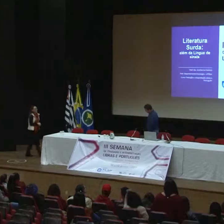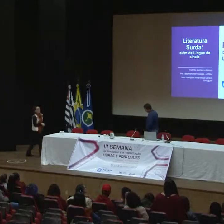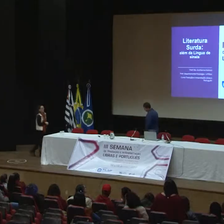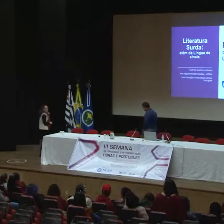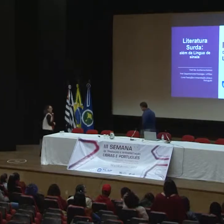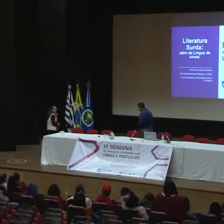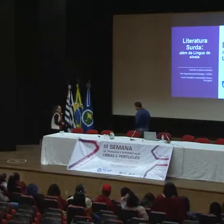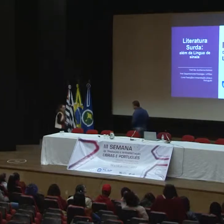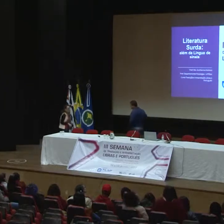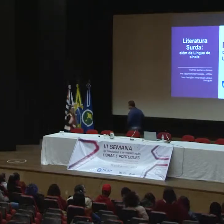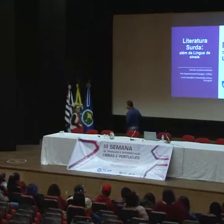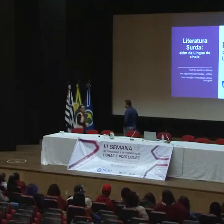Obrigada.